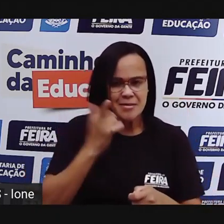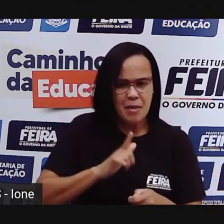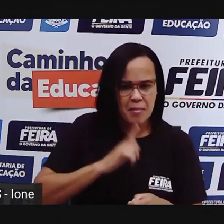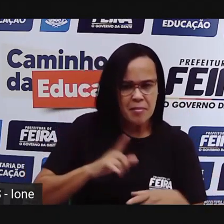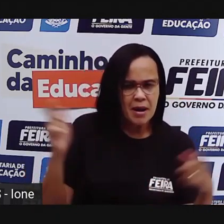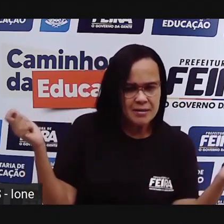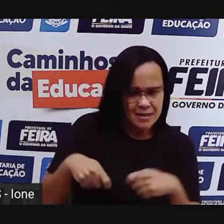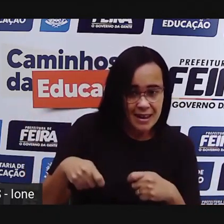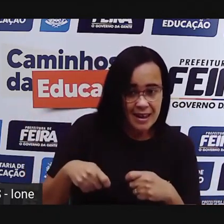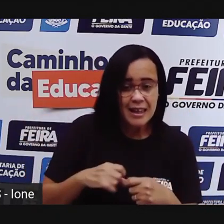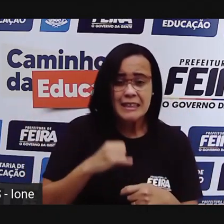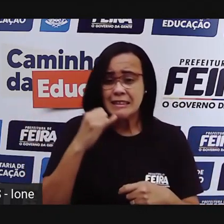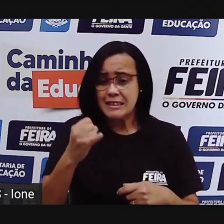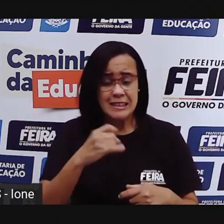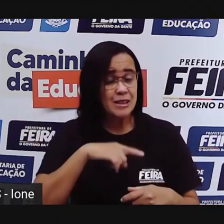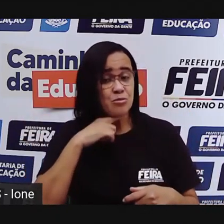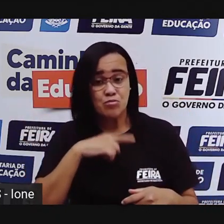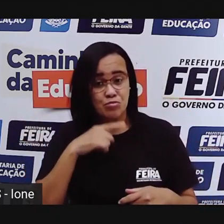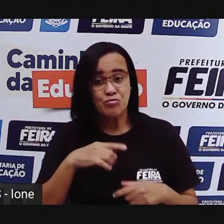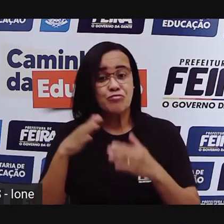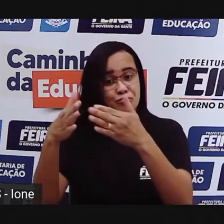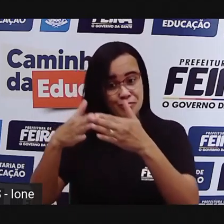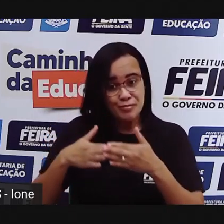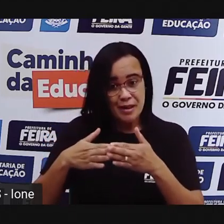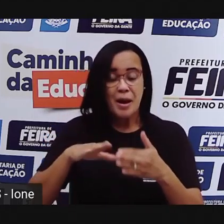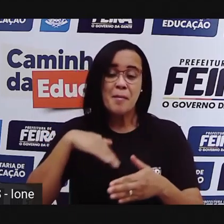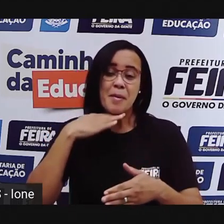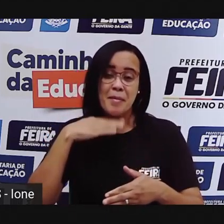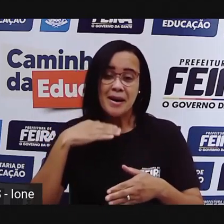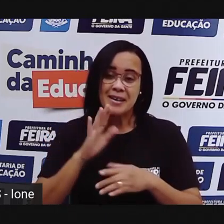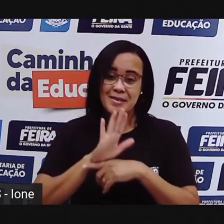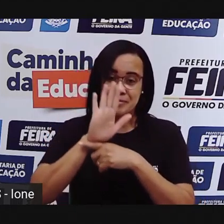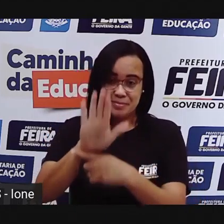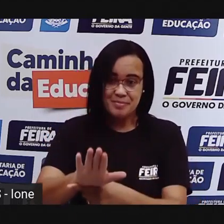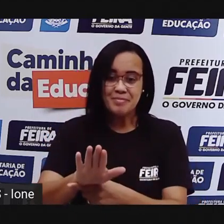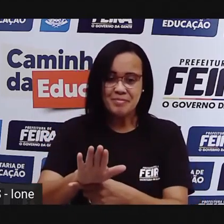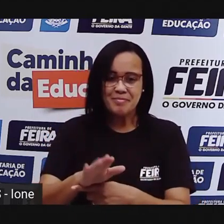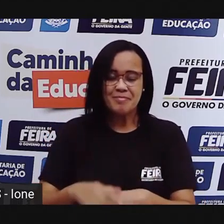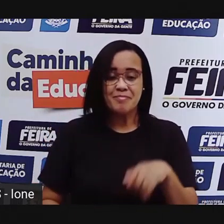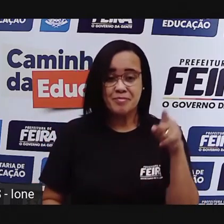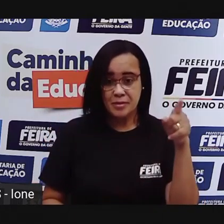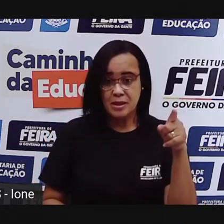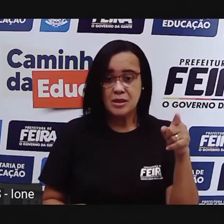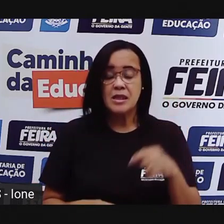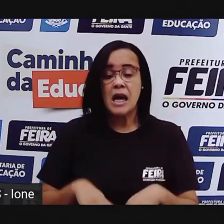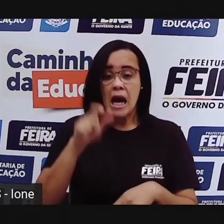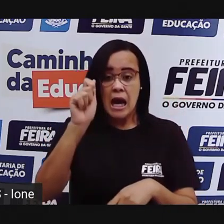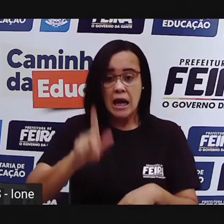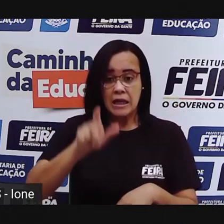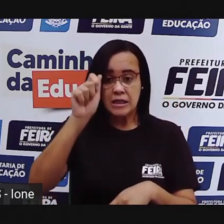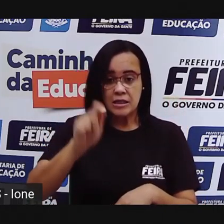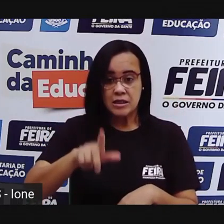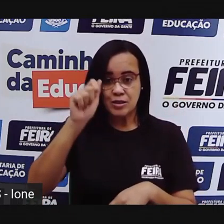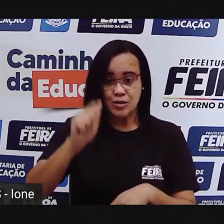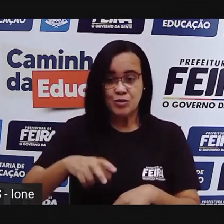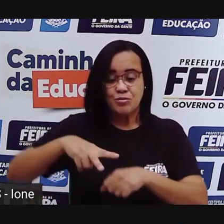um adulto. Então eu cortei aqui, ó. O papel crepom azul, o verde. Vamos para o